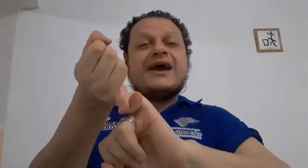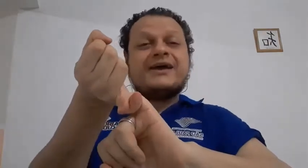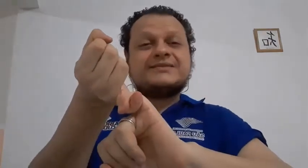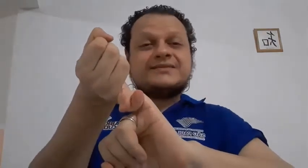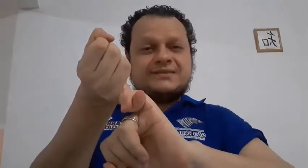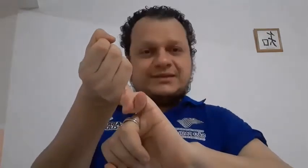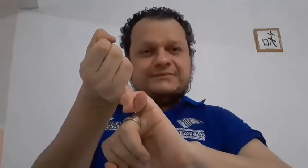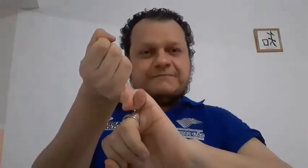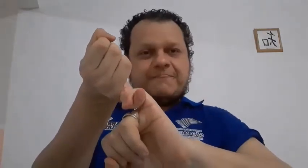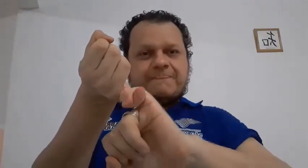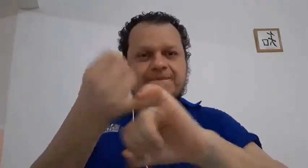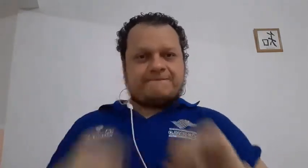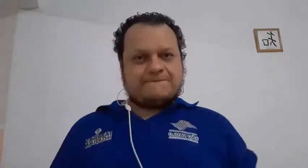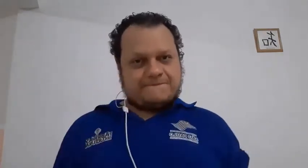S.